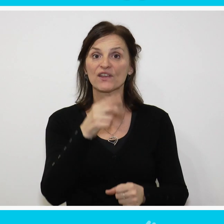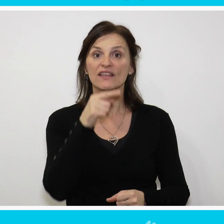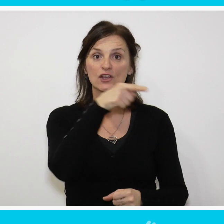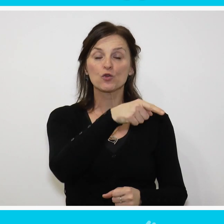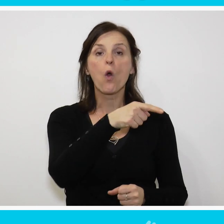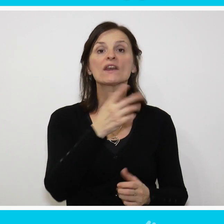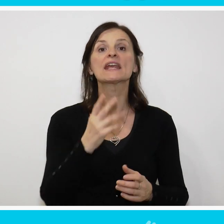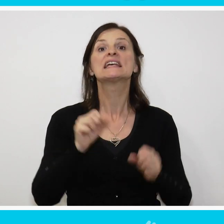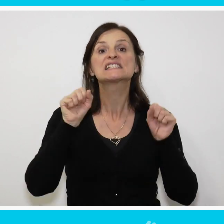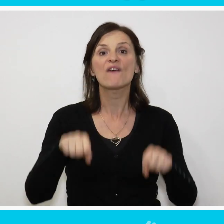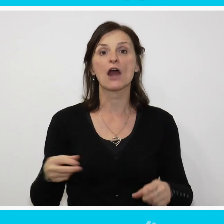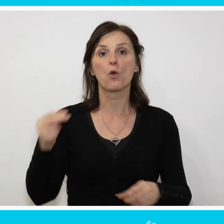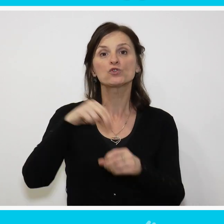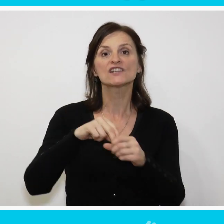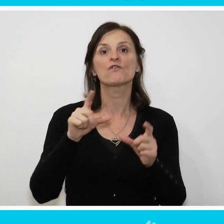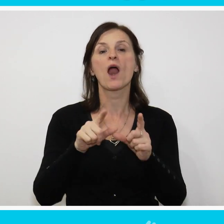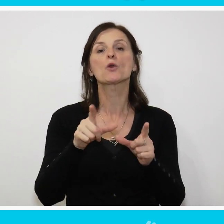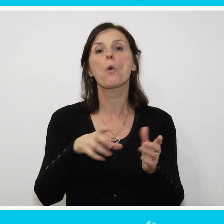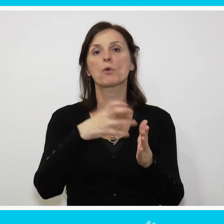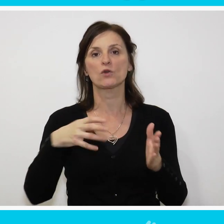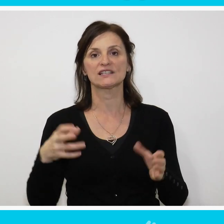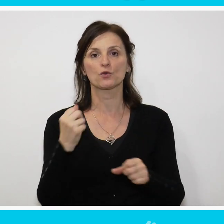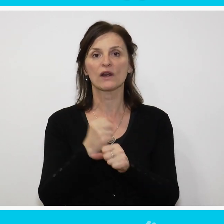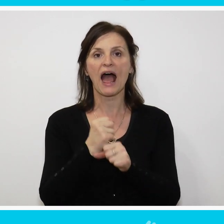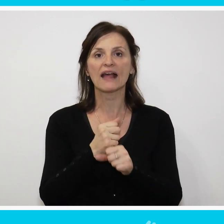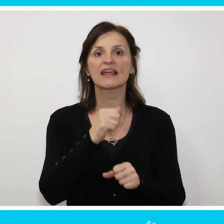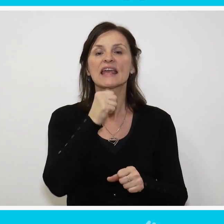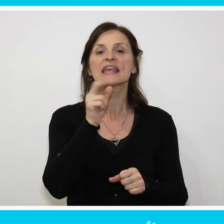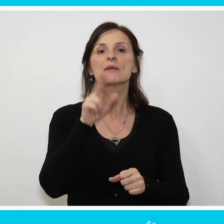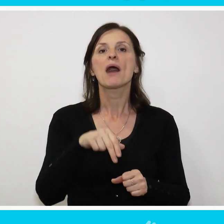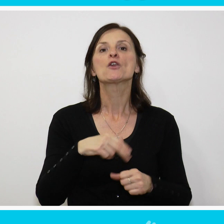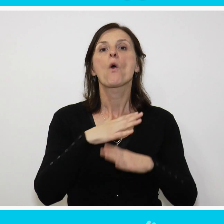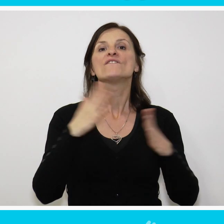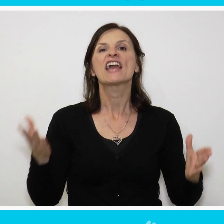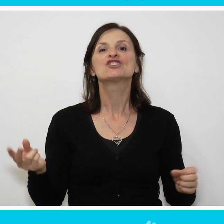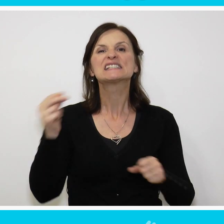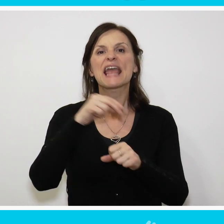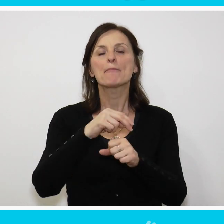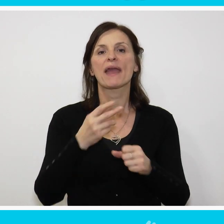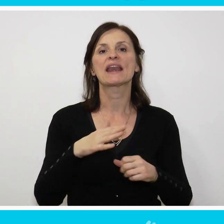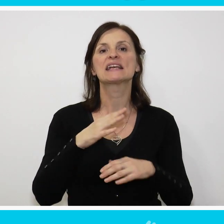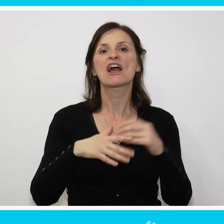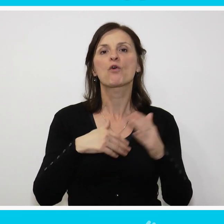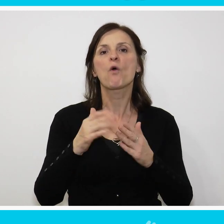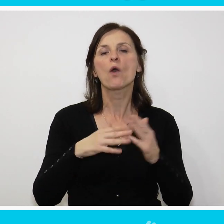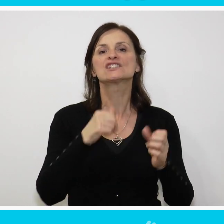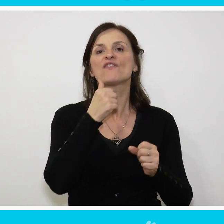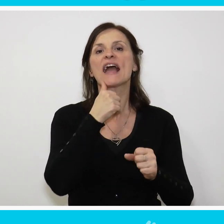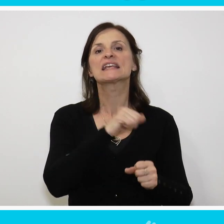vidi da su oni stvarno učestvovali u procesu rada i imaju veći stepen zadovoljstva,